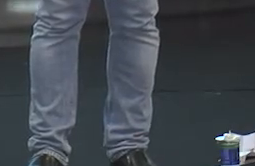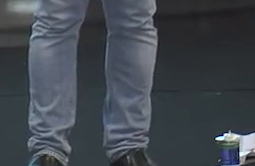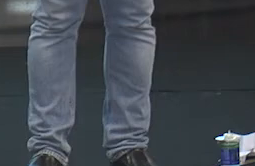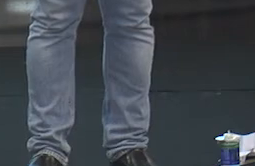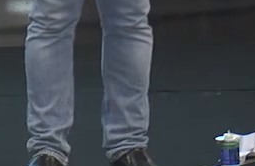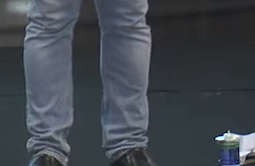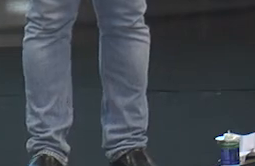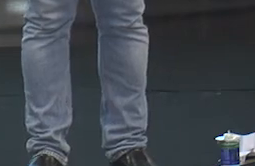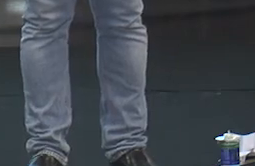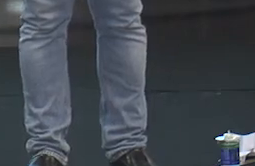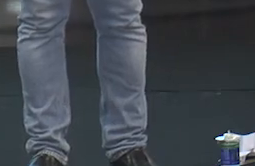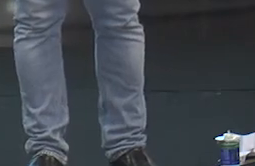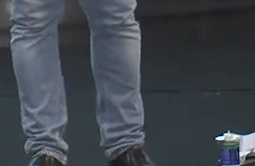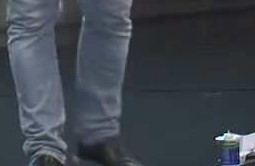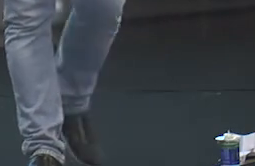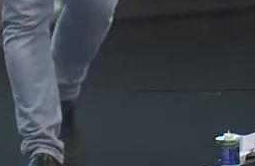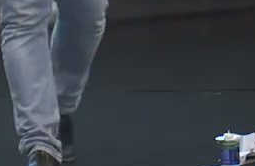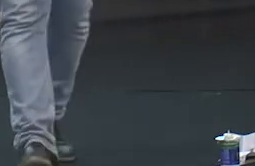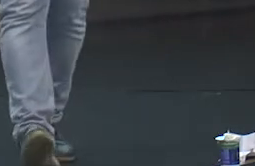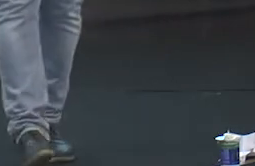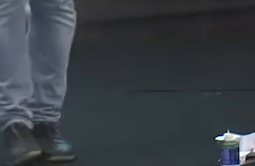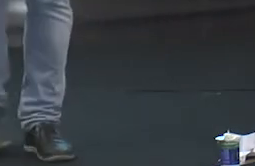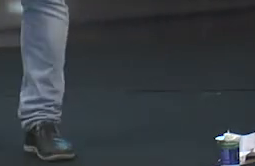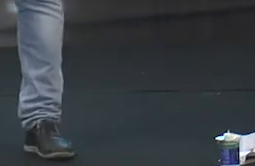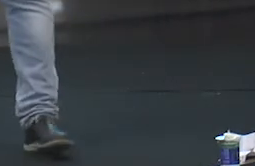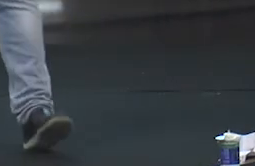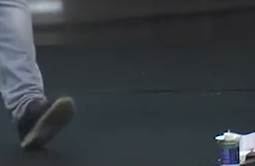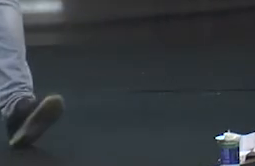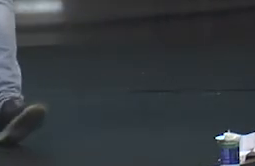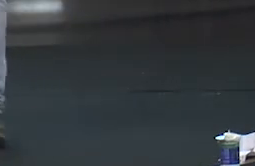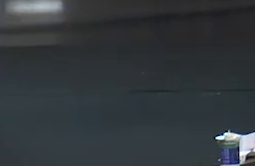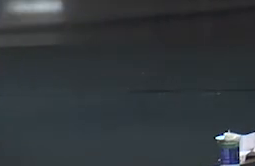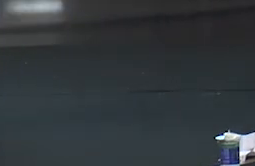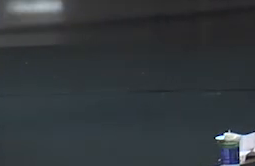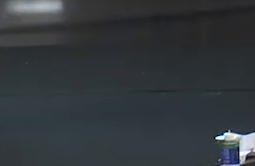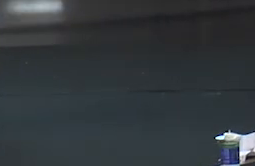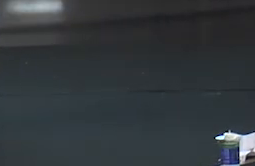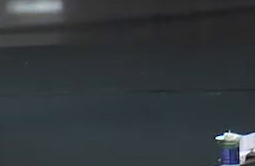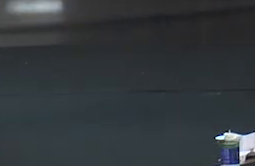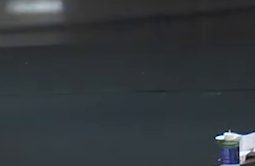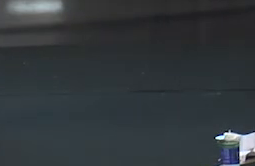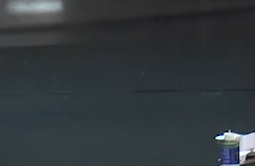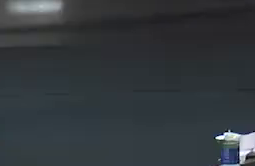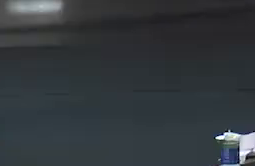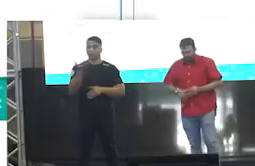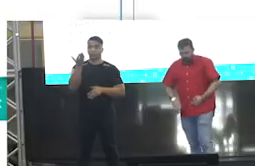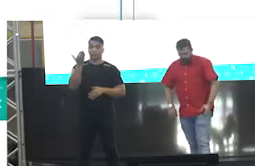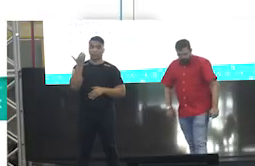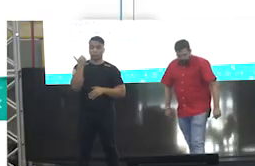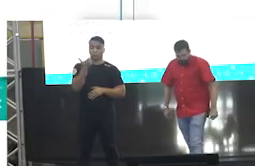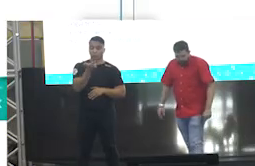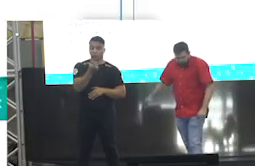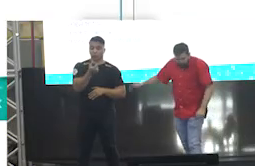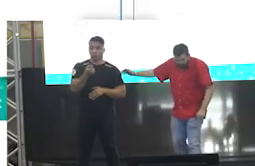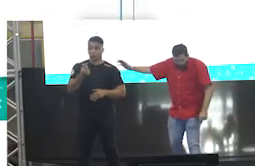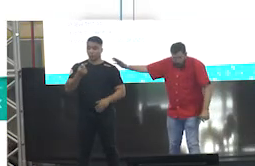Olhem a questão 6. Aí depois a gente revisa. Questão 6. Em